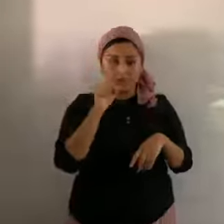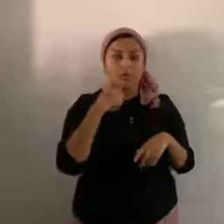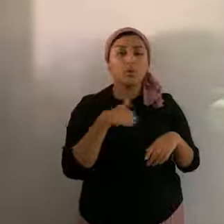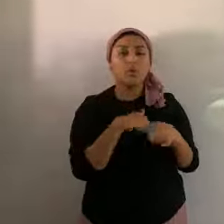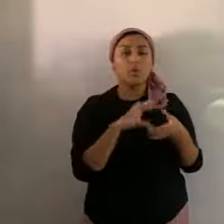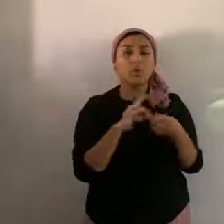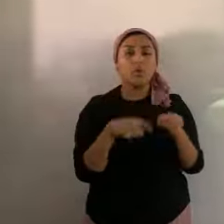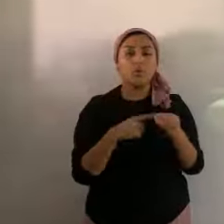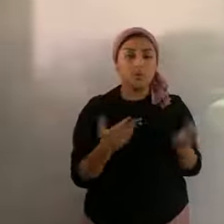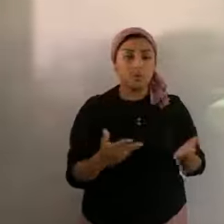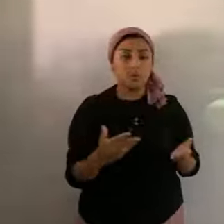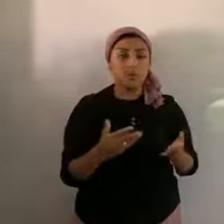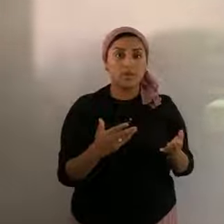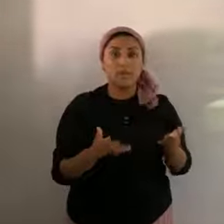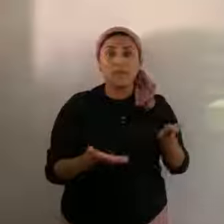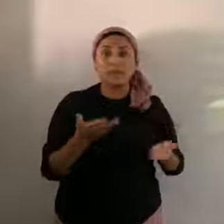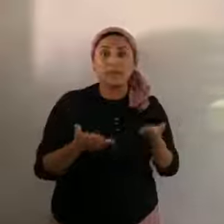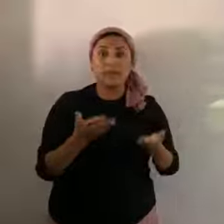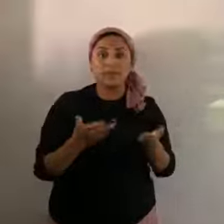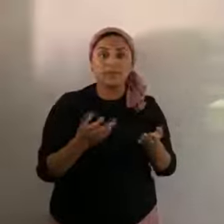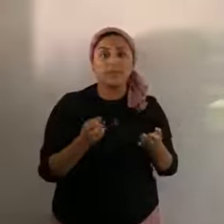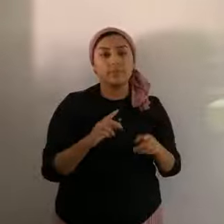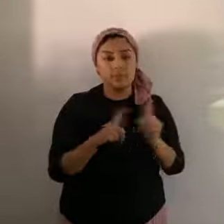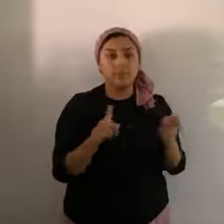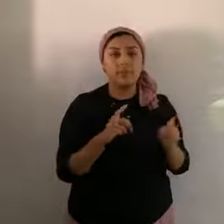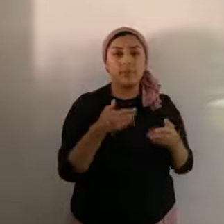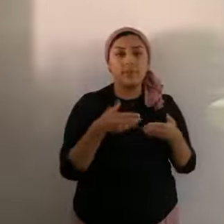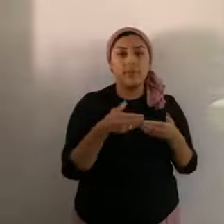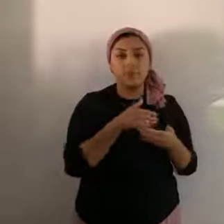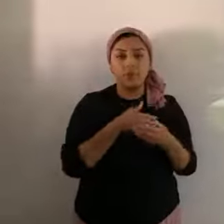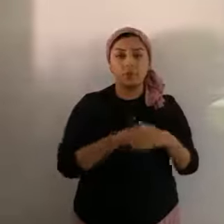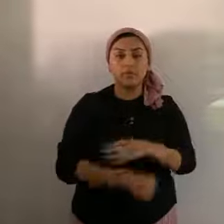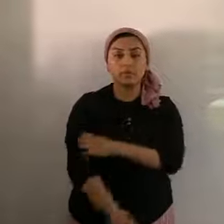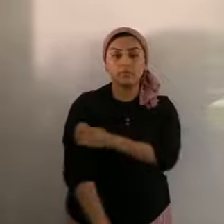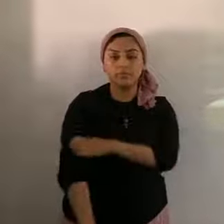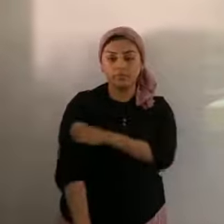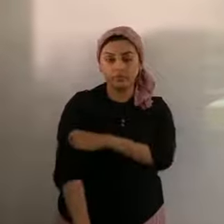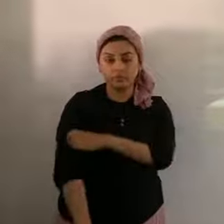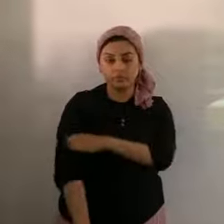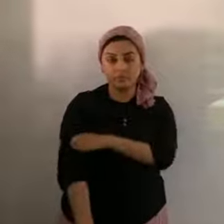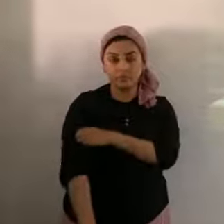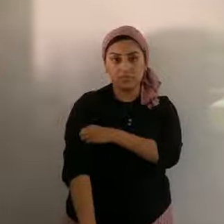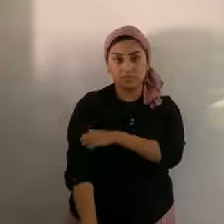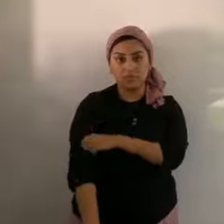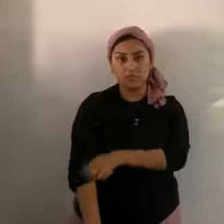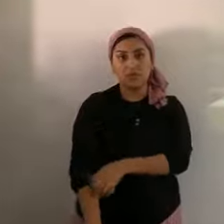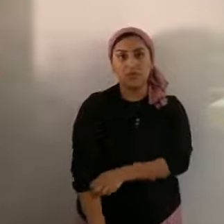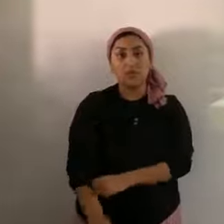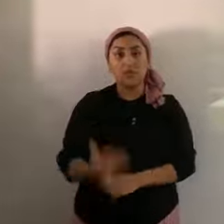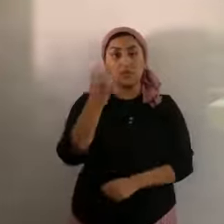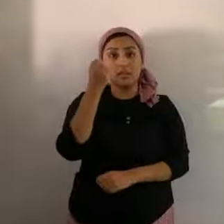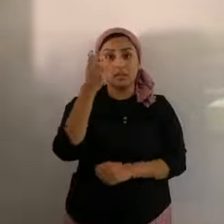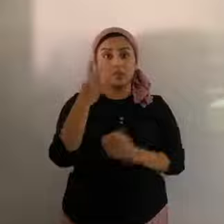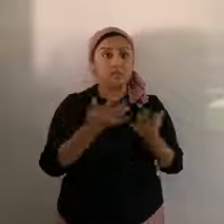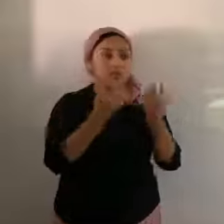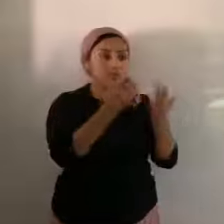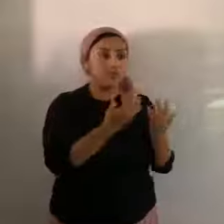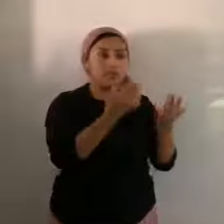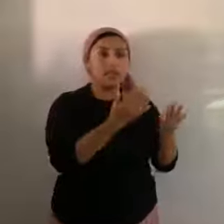hablando de que probablemente, no probablemente, fue antes, ahorita lo vamos a demostrar. Así que Yahshua esperaba